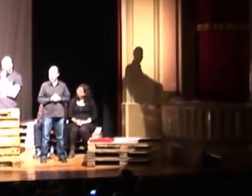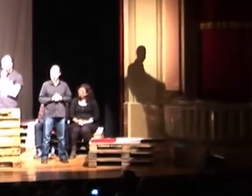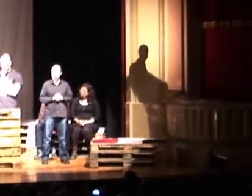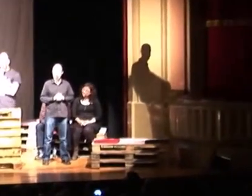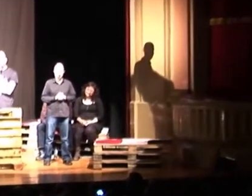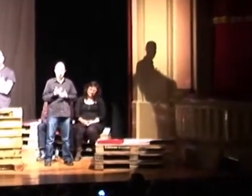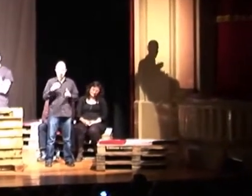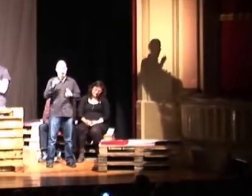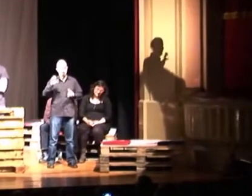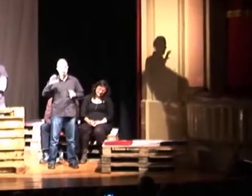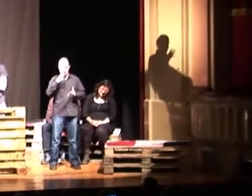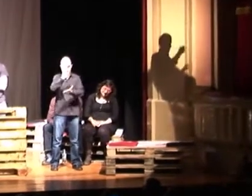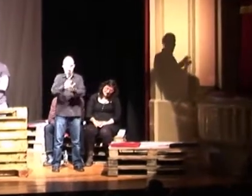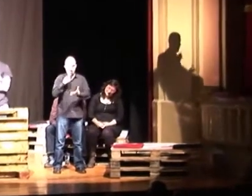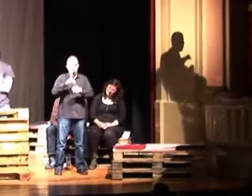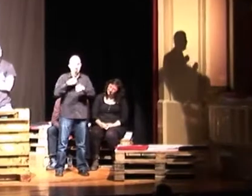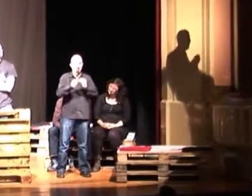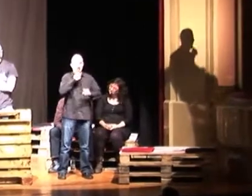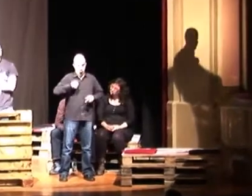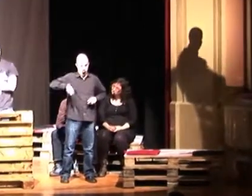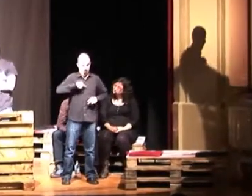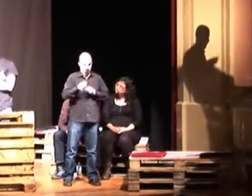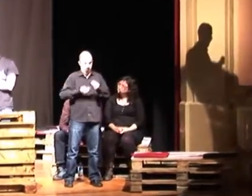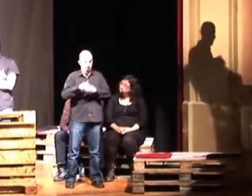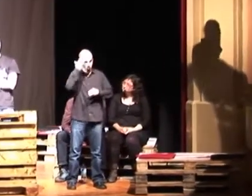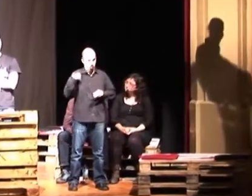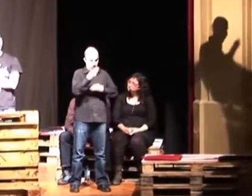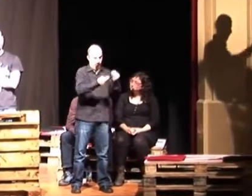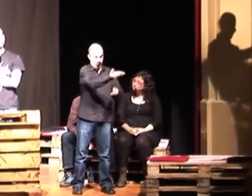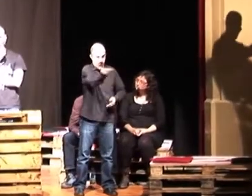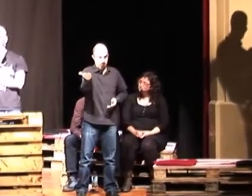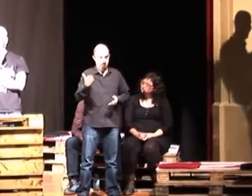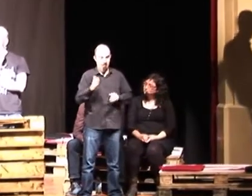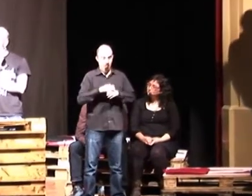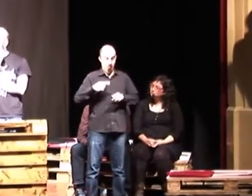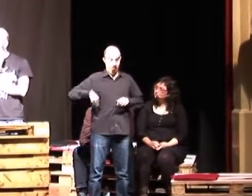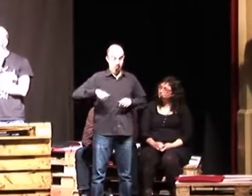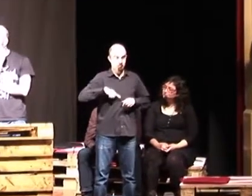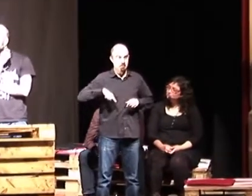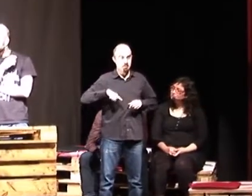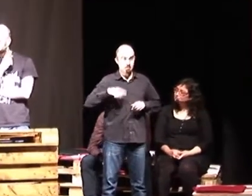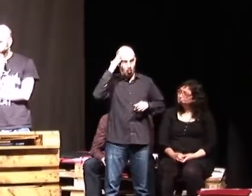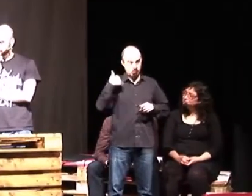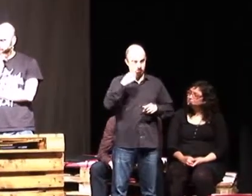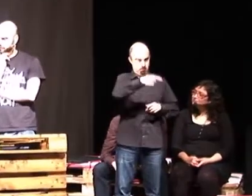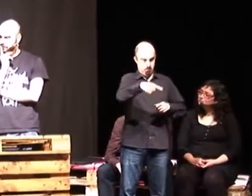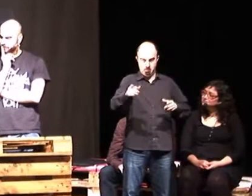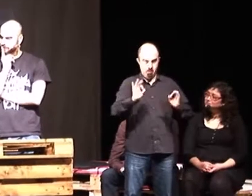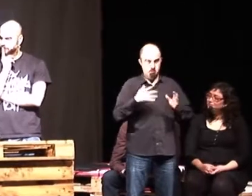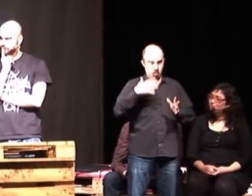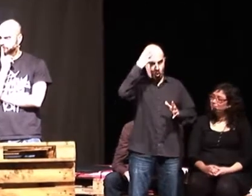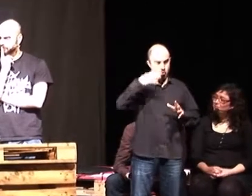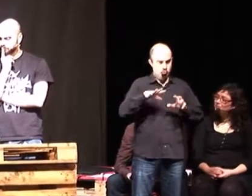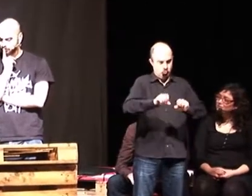Bé, deia la Carme molt bé que la política la fem nosaltres i la fem els pobles. I per nosaltres els pobles existeixen i la